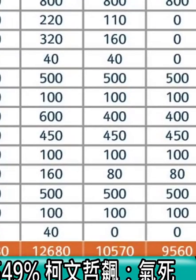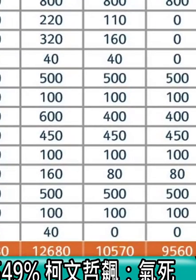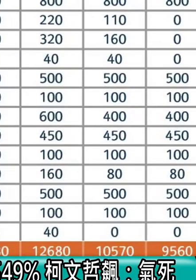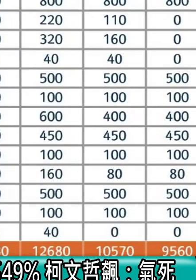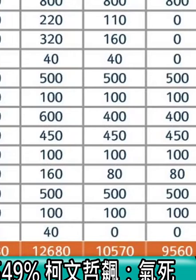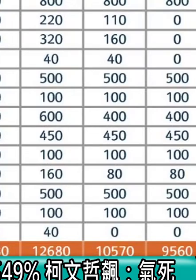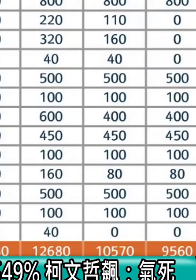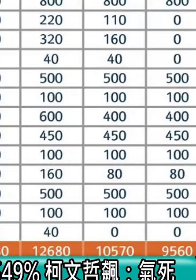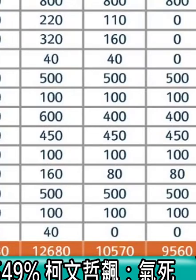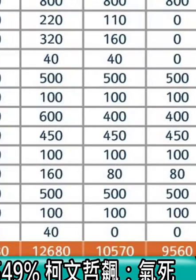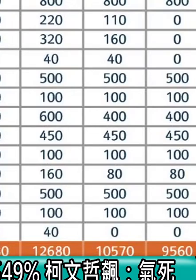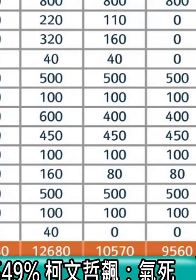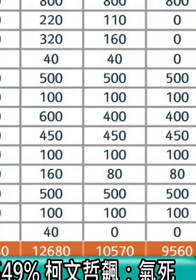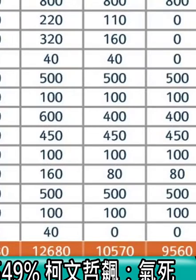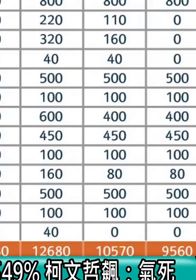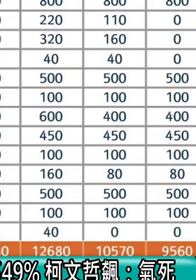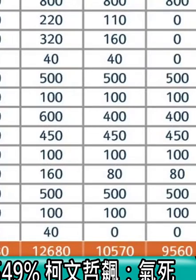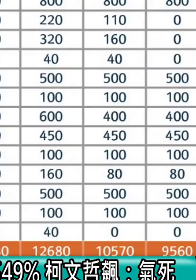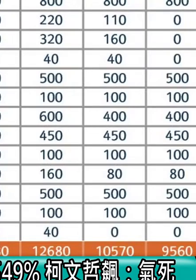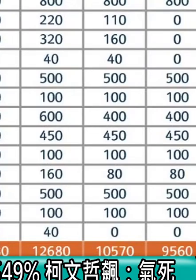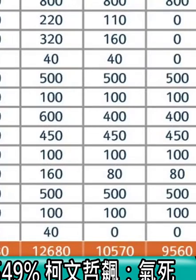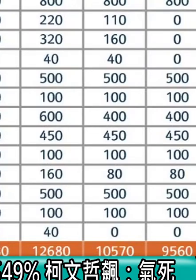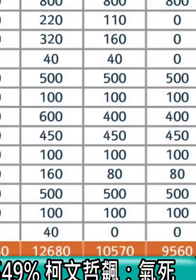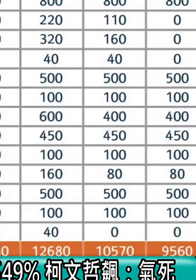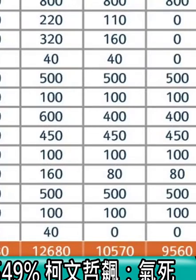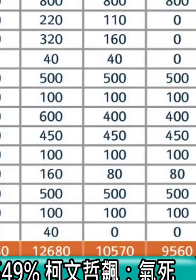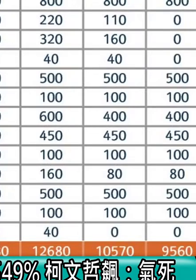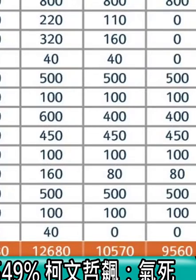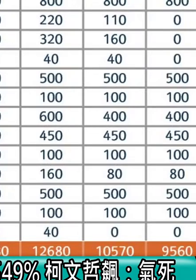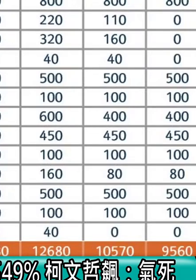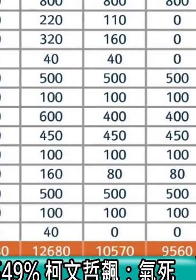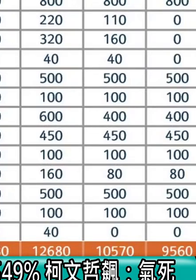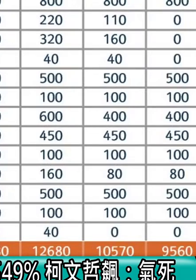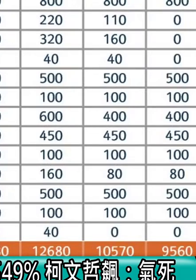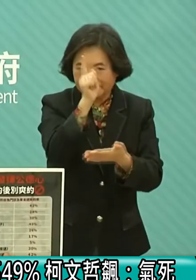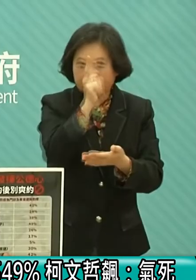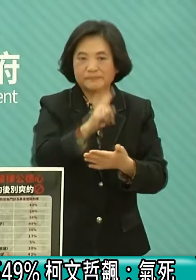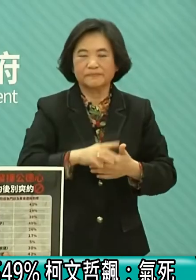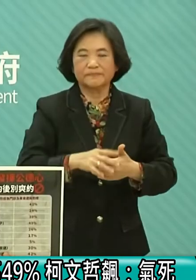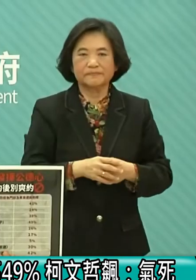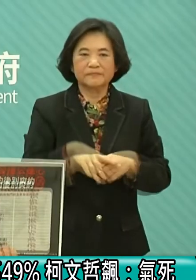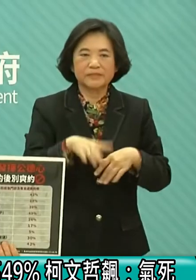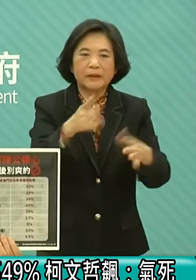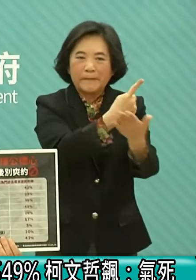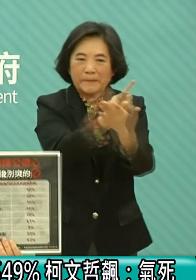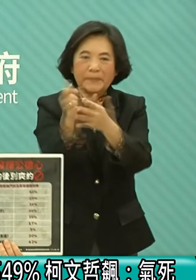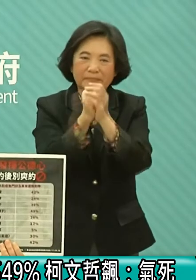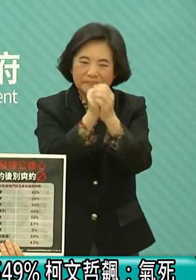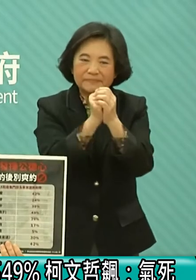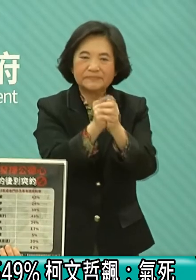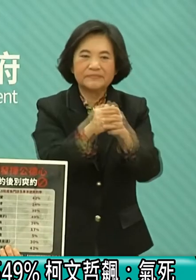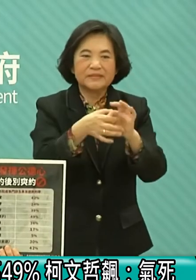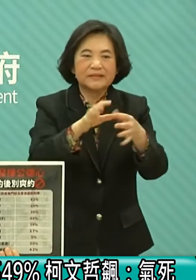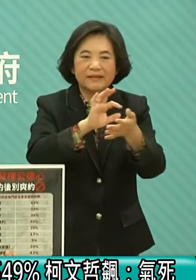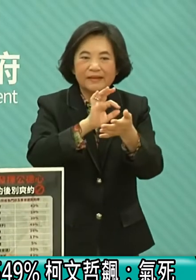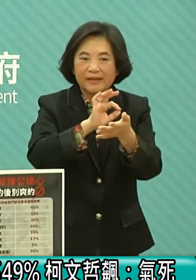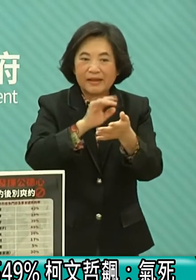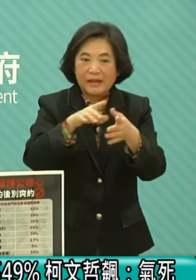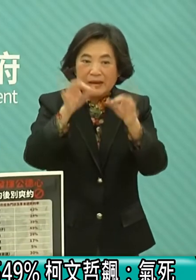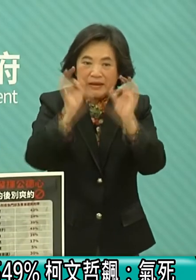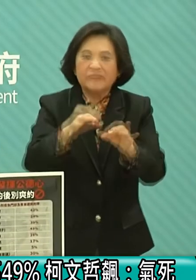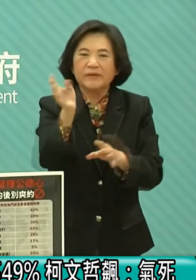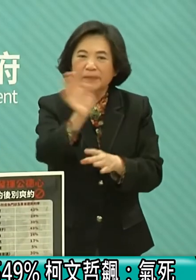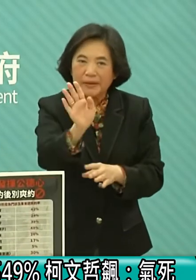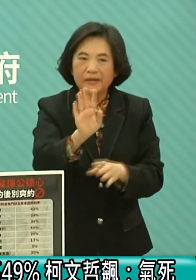再来我就真的要记下你这个身份证字号了，这个不可以这样，所以要拜托各位市民朋友，这个资源相当宝贵哦，